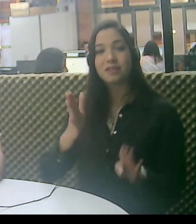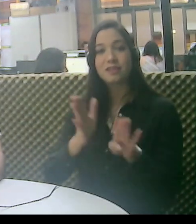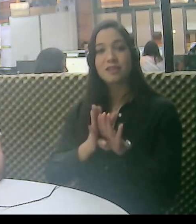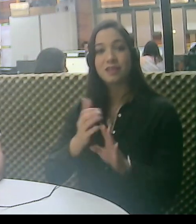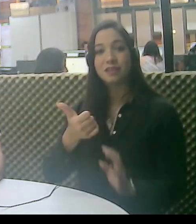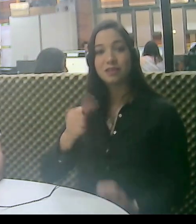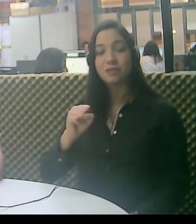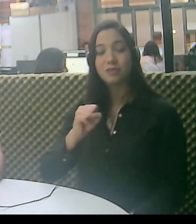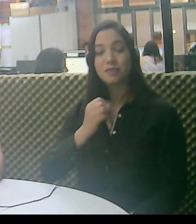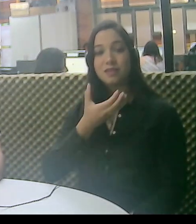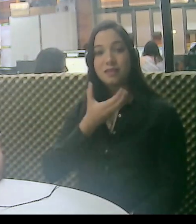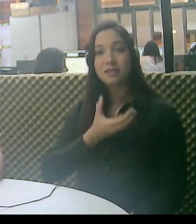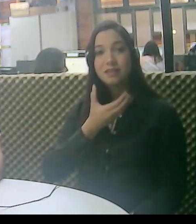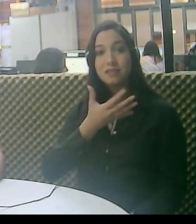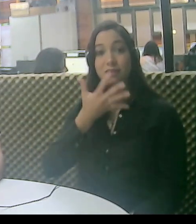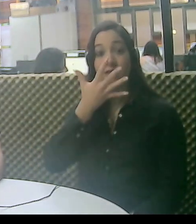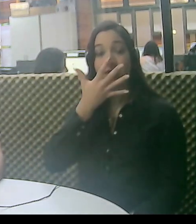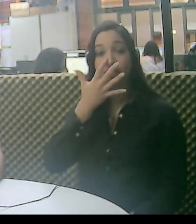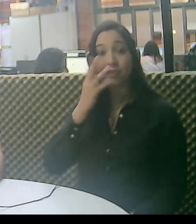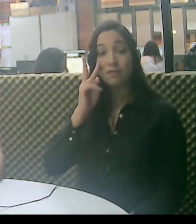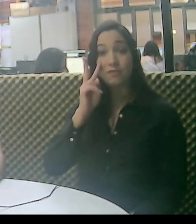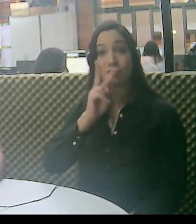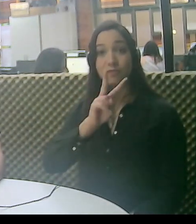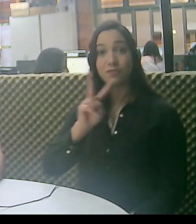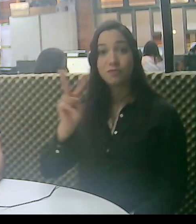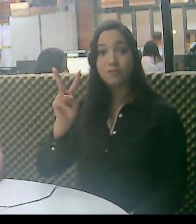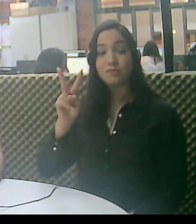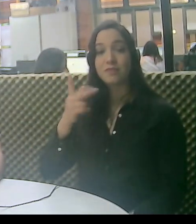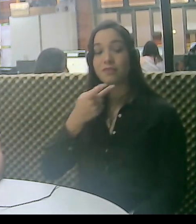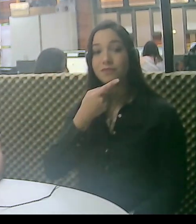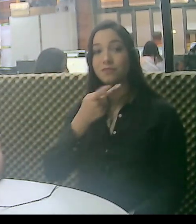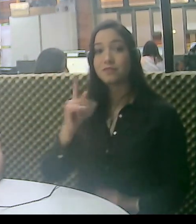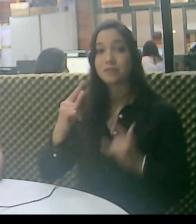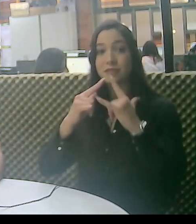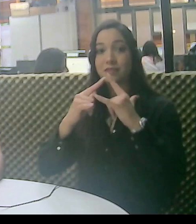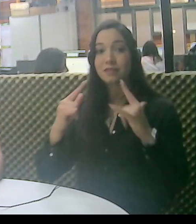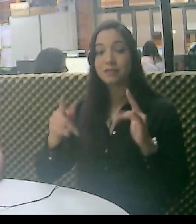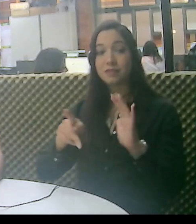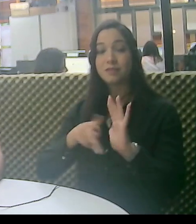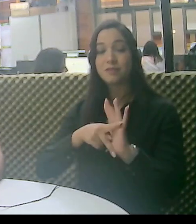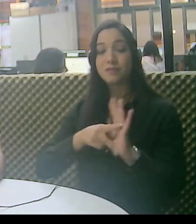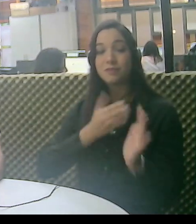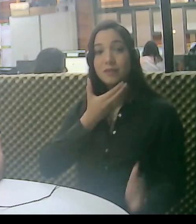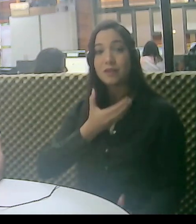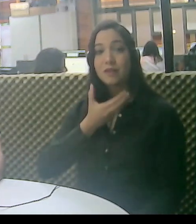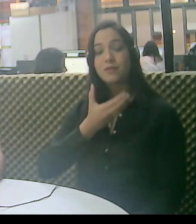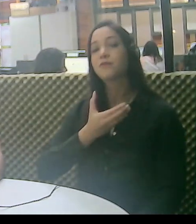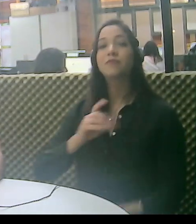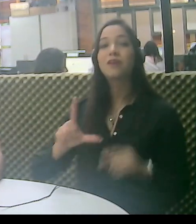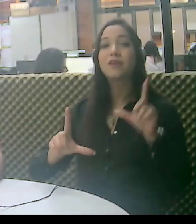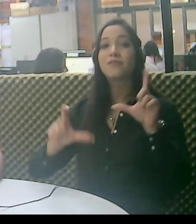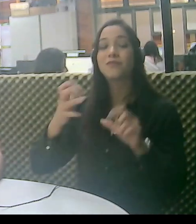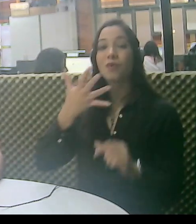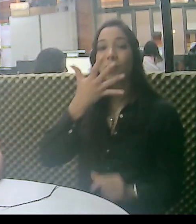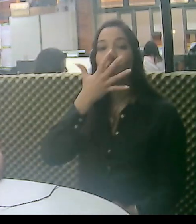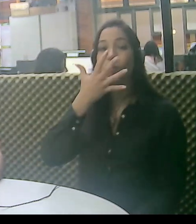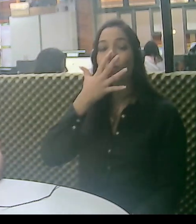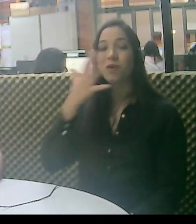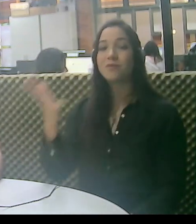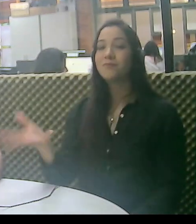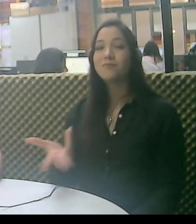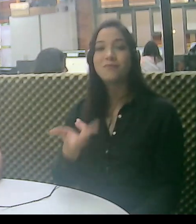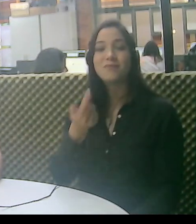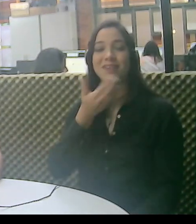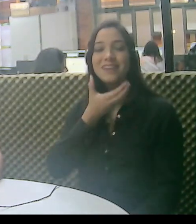dezembro, a população poderá apreciar e visitar o estande do Papai Noel no local, para tirar fotos e se encantar com a magia